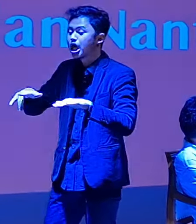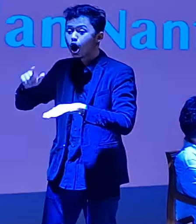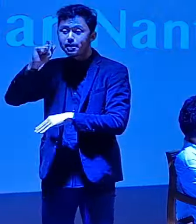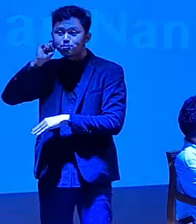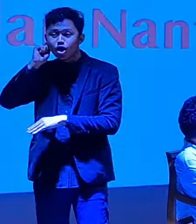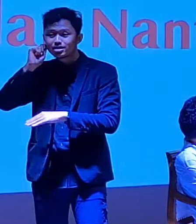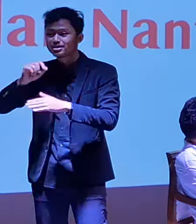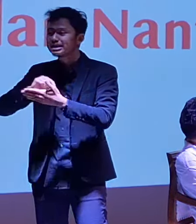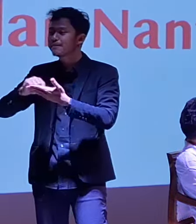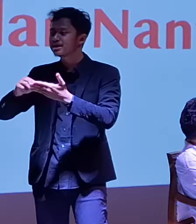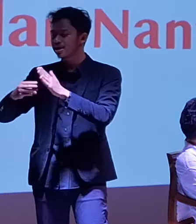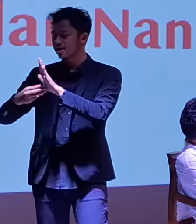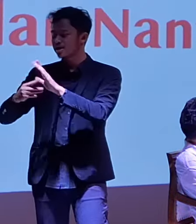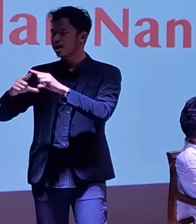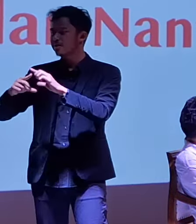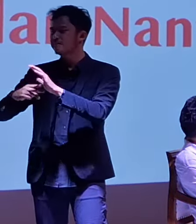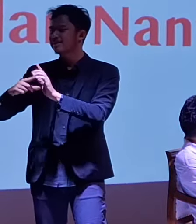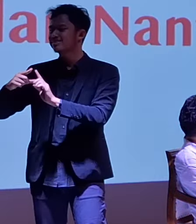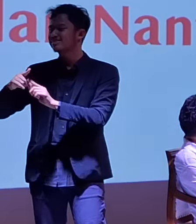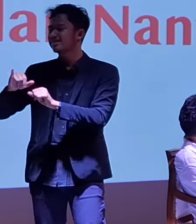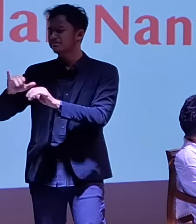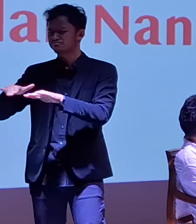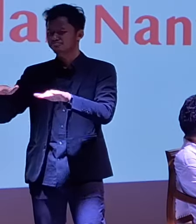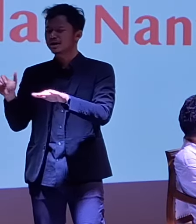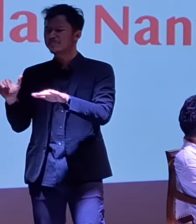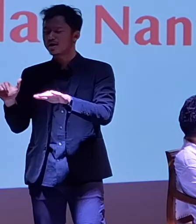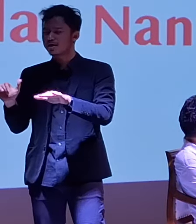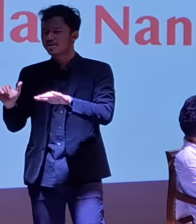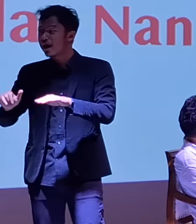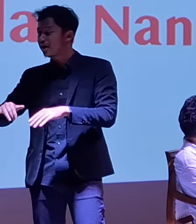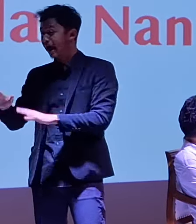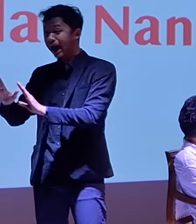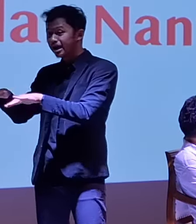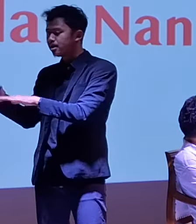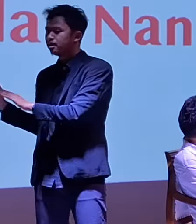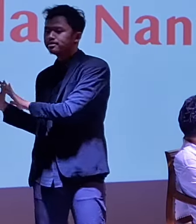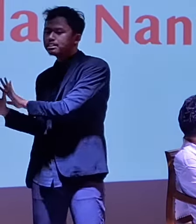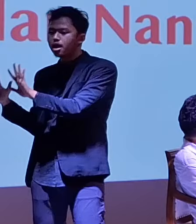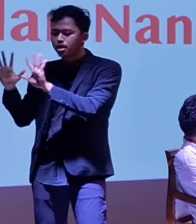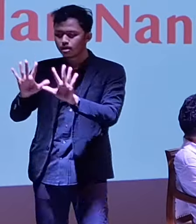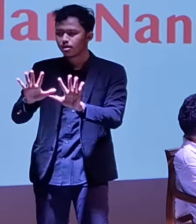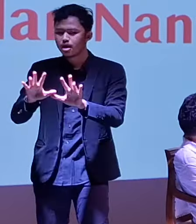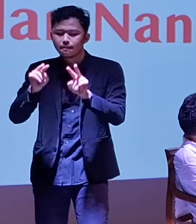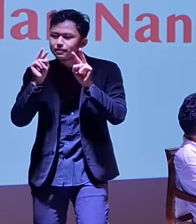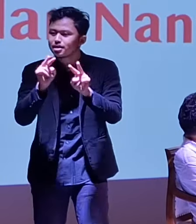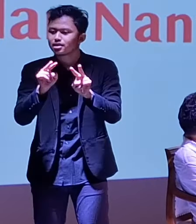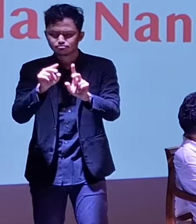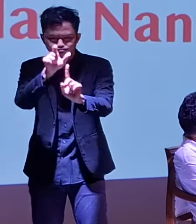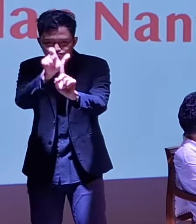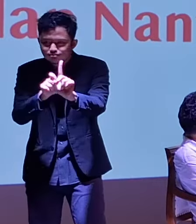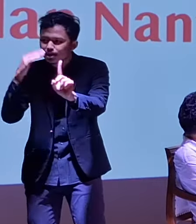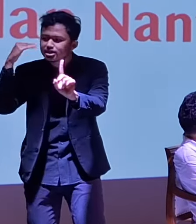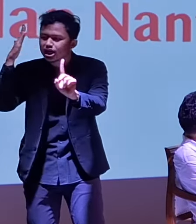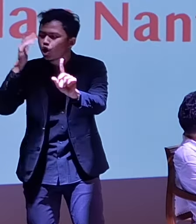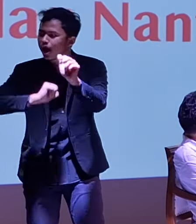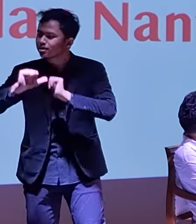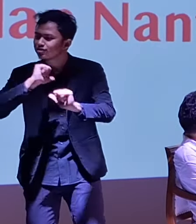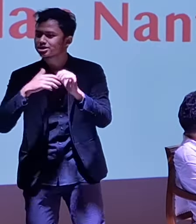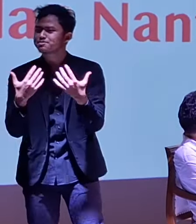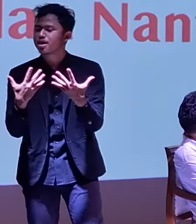mantri. Iya. Nah, mereka belajar di situ, lihat dari dekat bagaimana dia beraktivitas, bagaimana dia